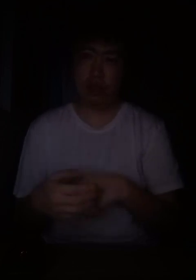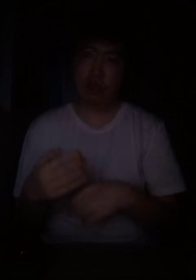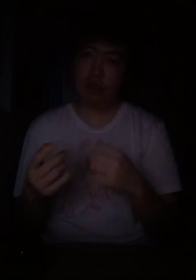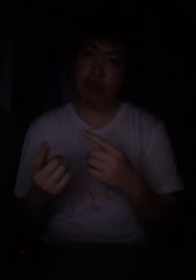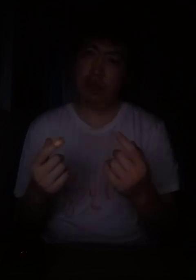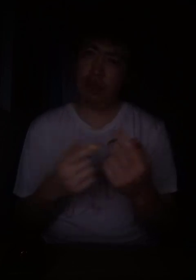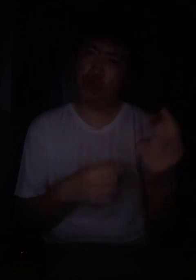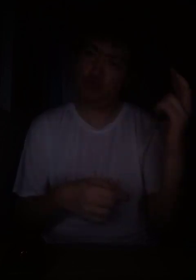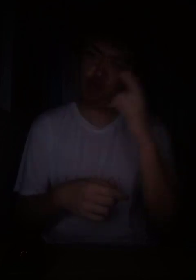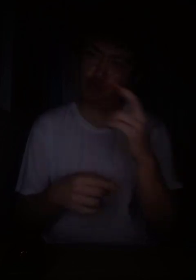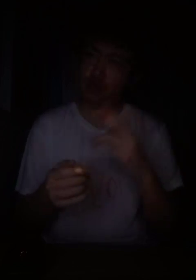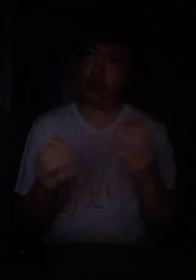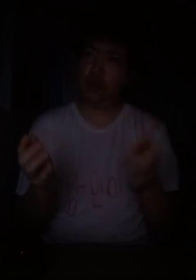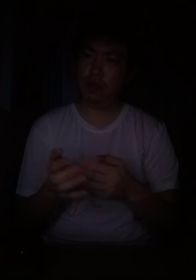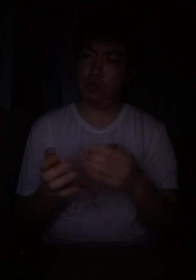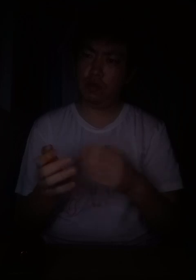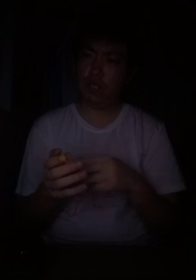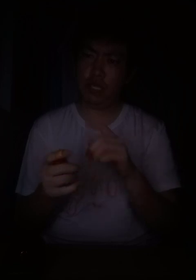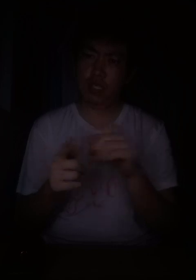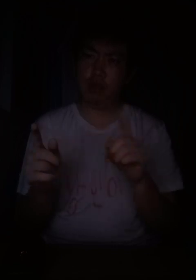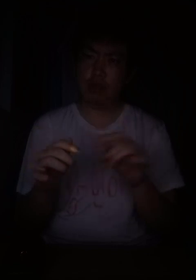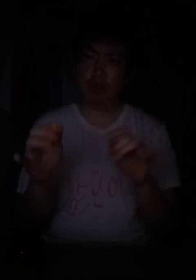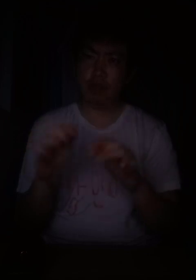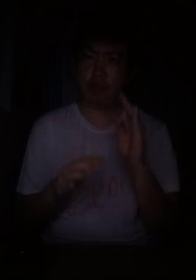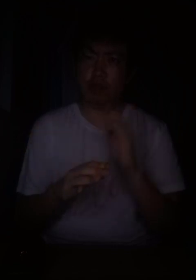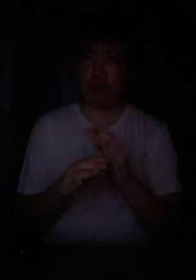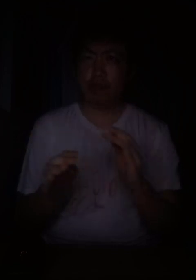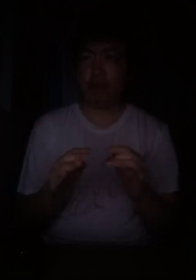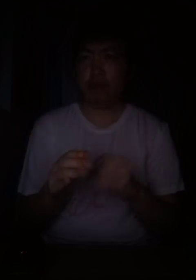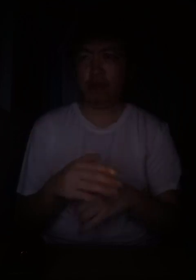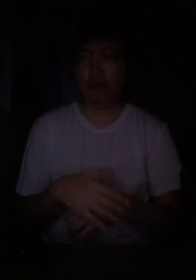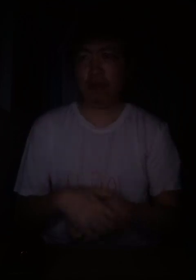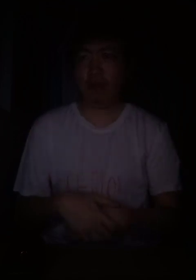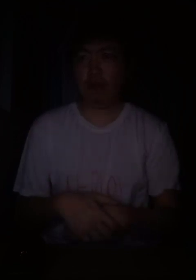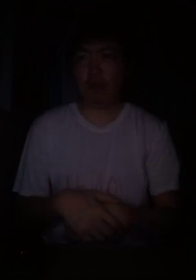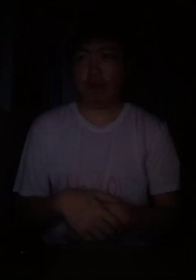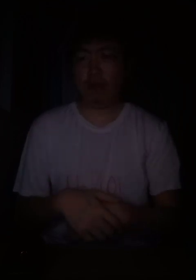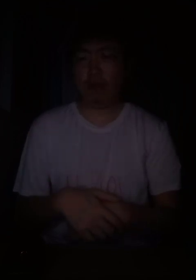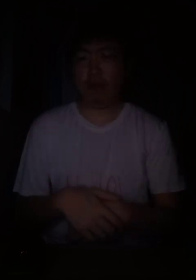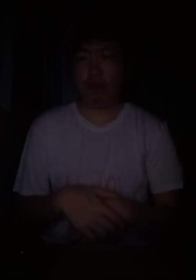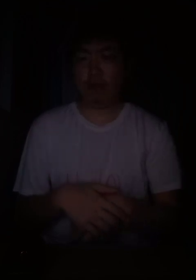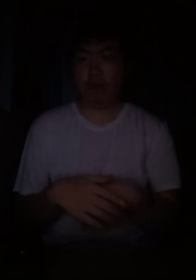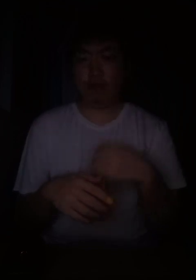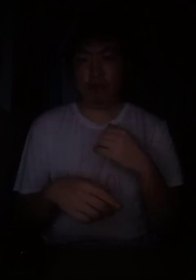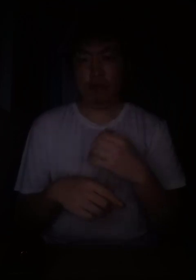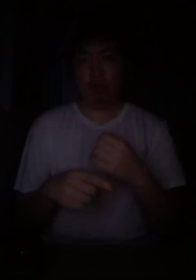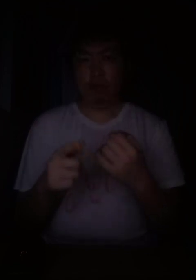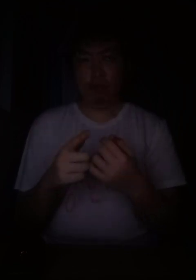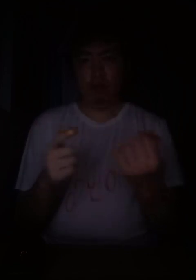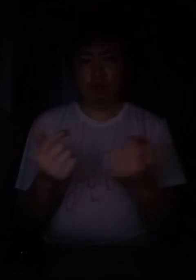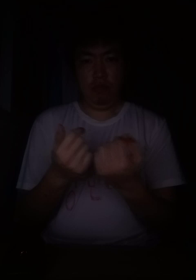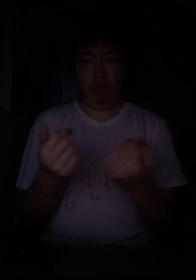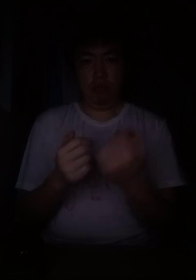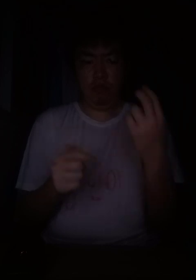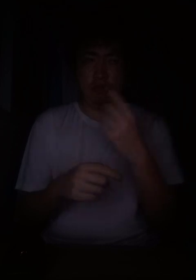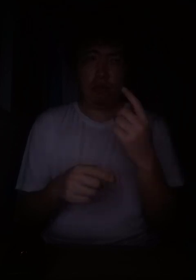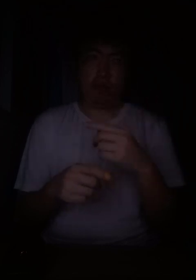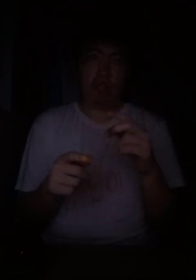몰수할 수 있는 법도 지금 미미한 것 이런 것들이 큰 문제라고 할 수 있겠죠. 그리고 네. 계속해서 투견을 상습적으로 하는 사람들한테는 네. 가중 처벌도